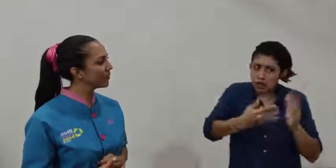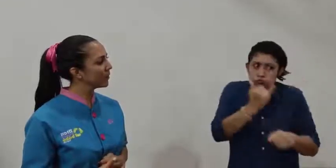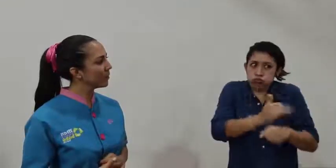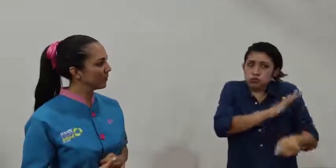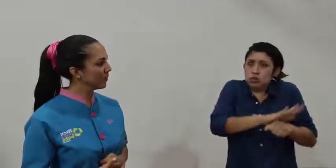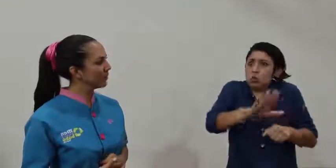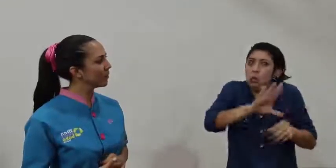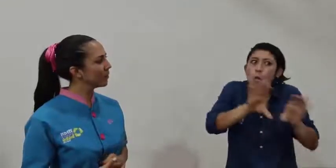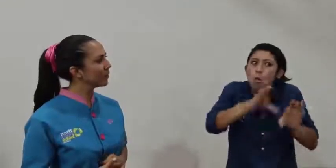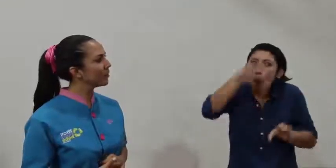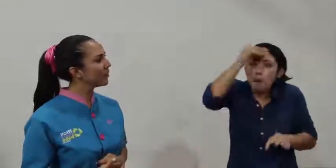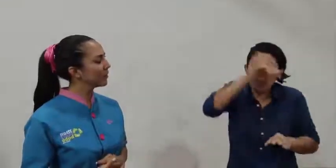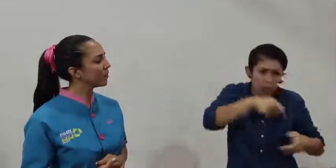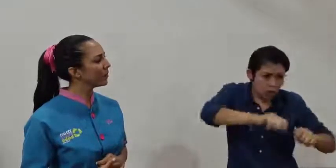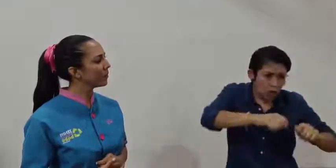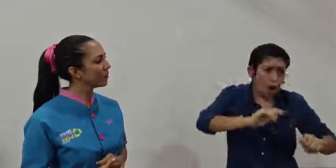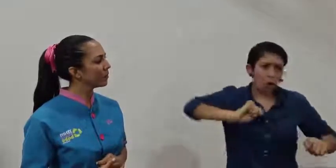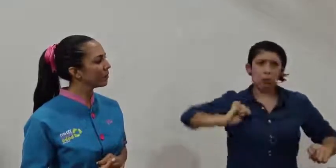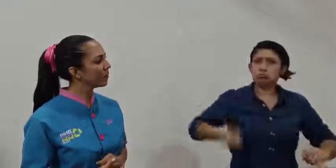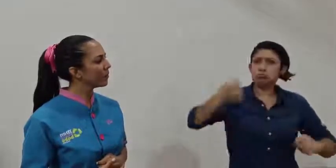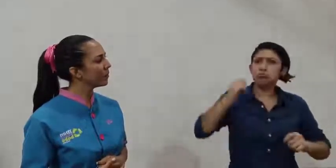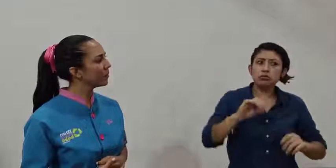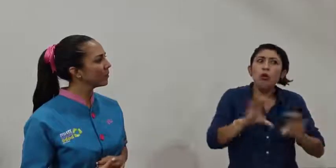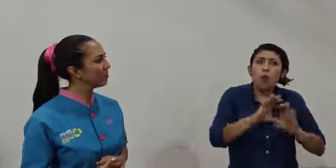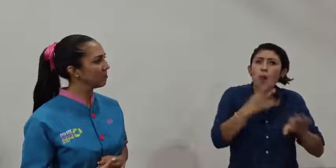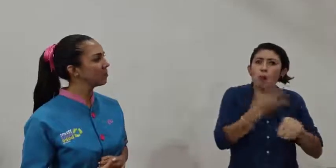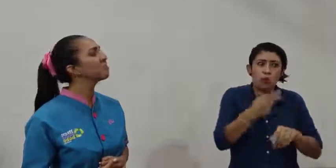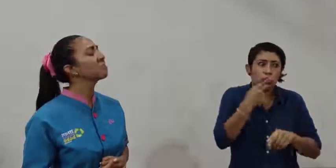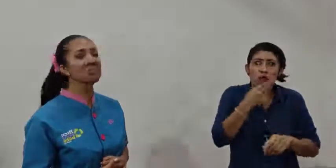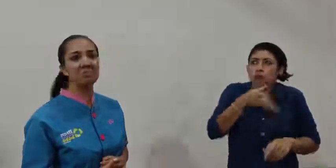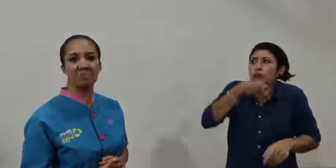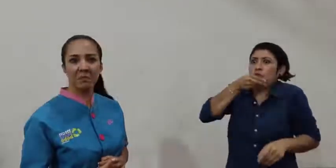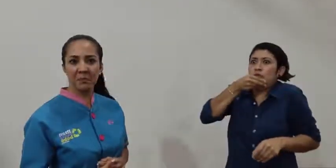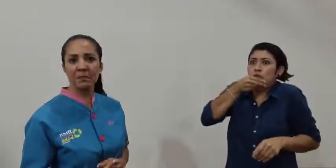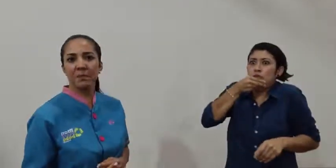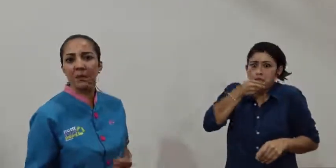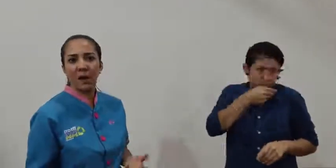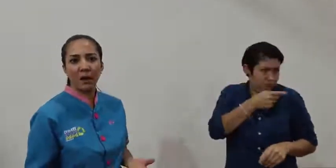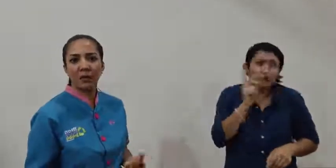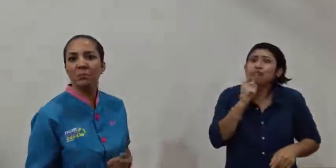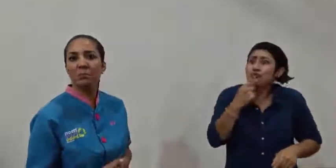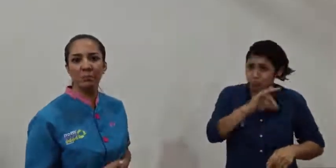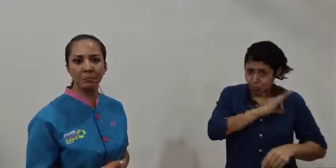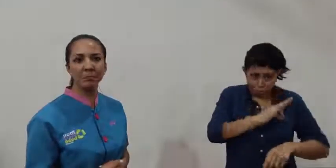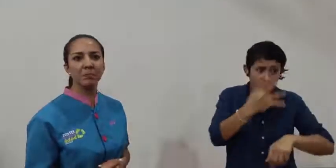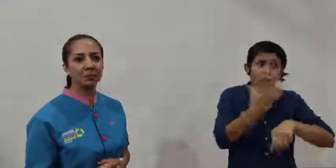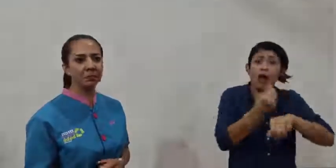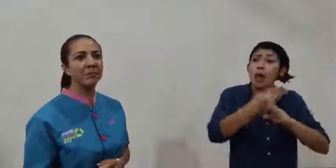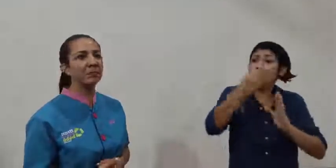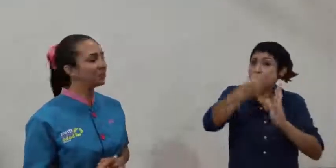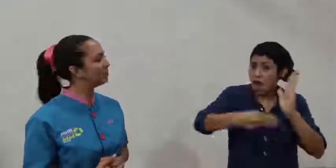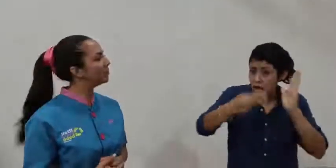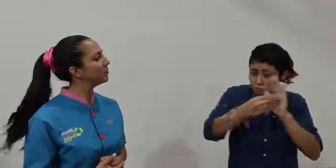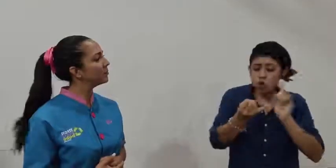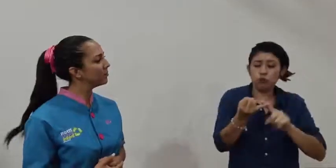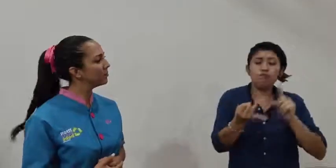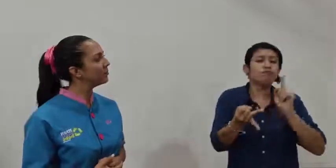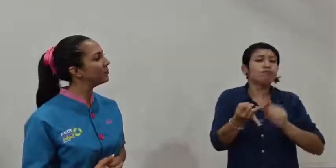muchas cosas. Pero, por ejemplo, yo tengo amigos mecánicos, tengo amigos sordos